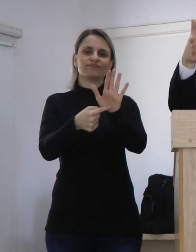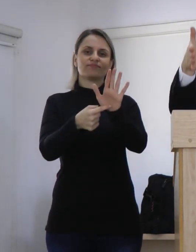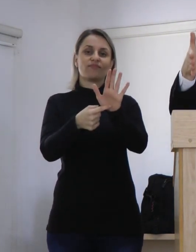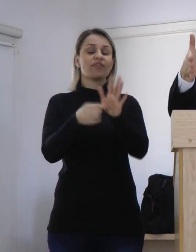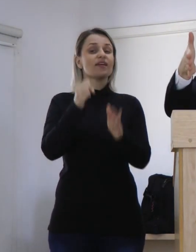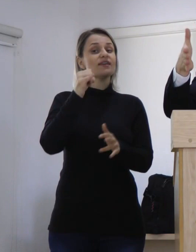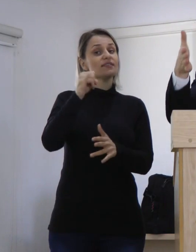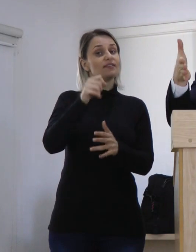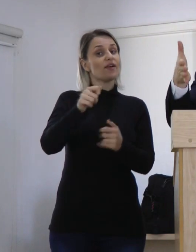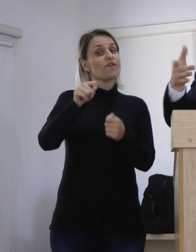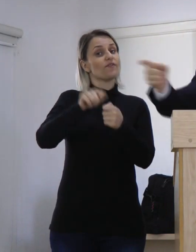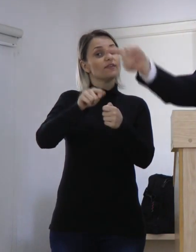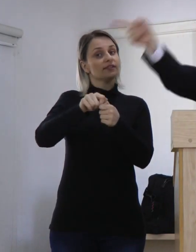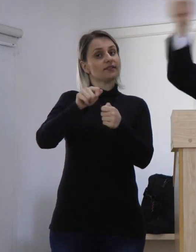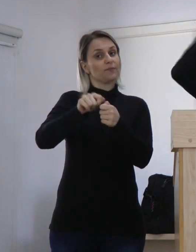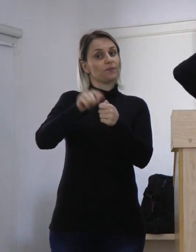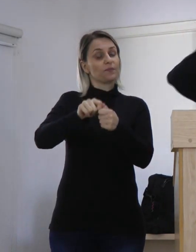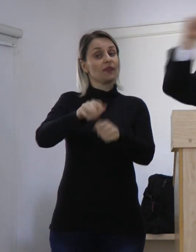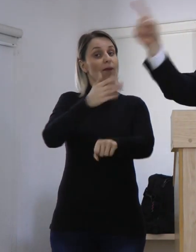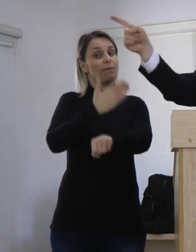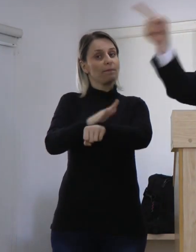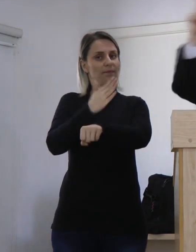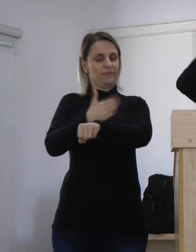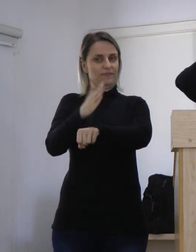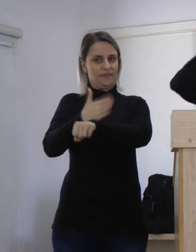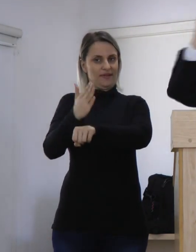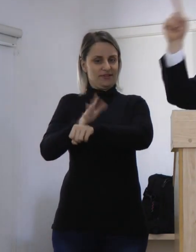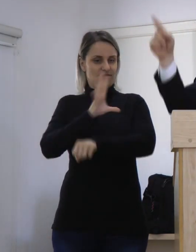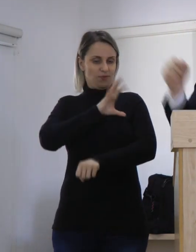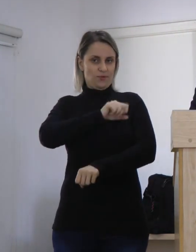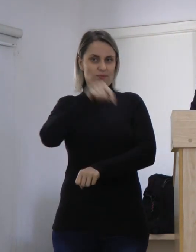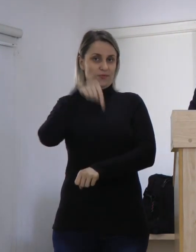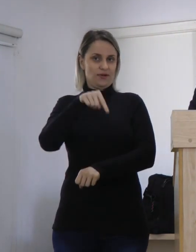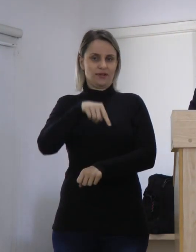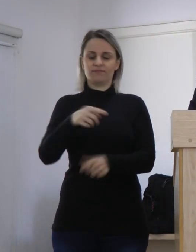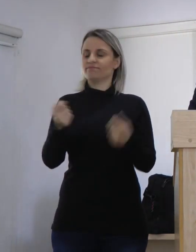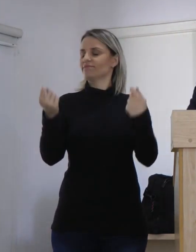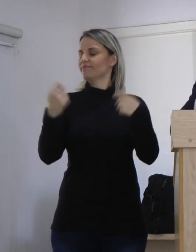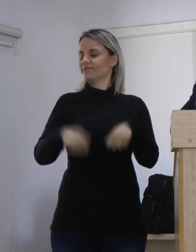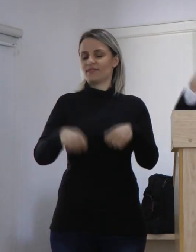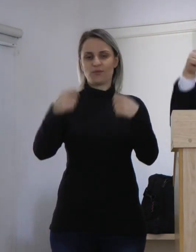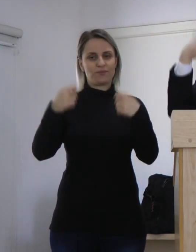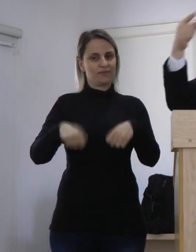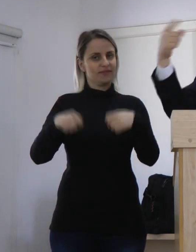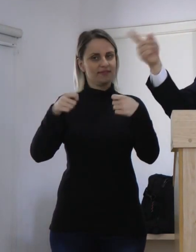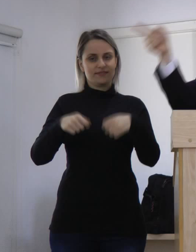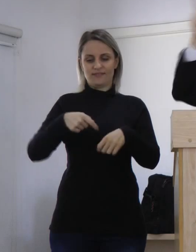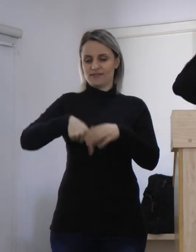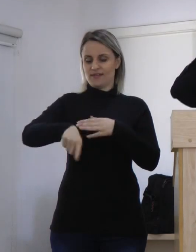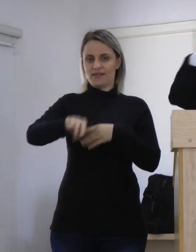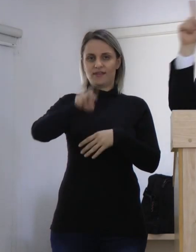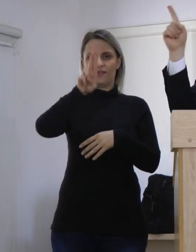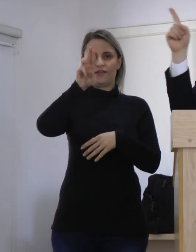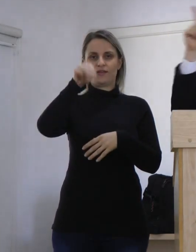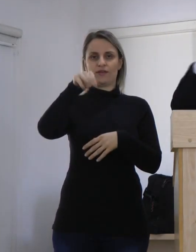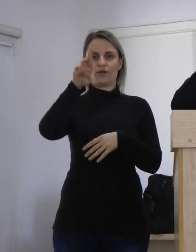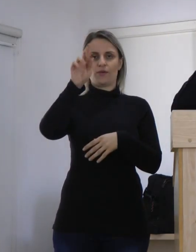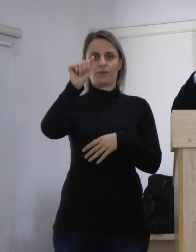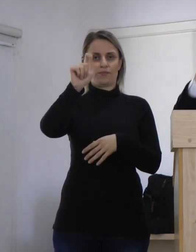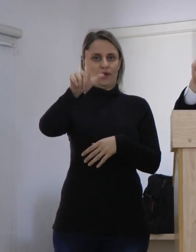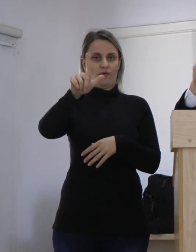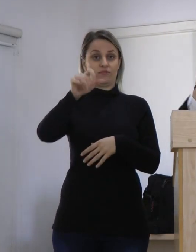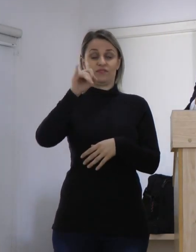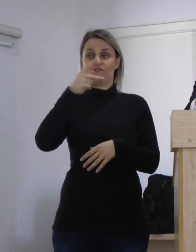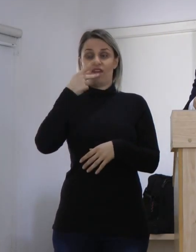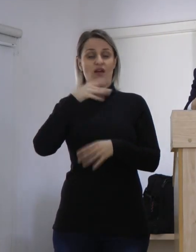o amor aqui na Terra e a caridade, nós não precisaremos passar pelo umbral. Quem diz que todo mundo passa, não está bem